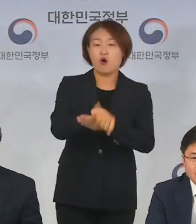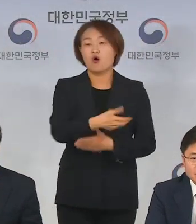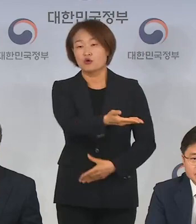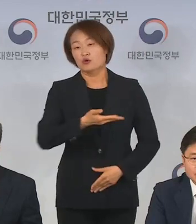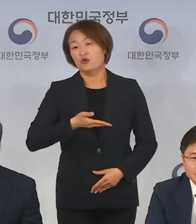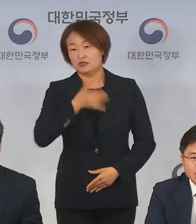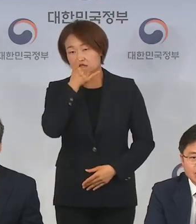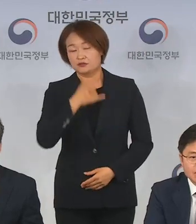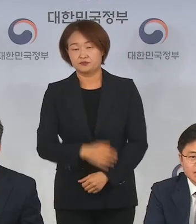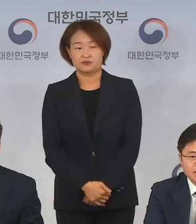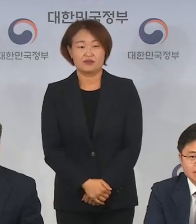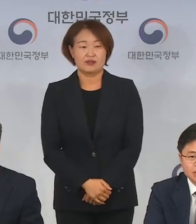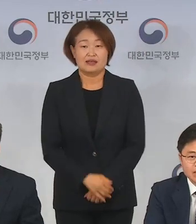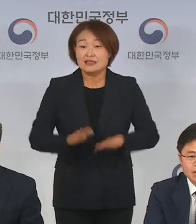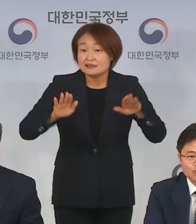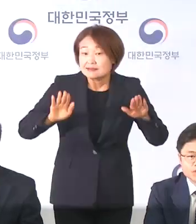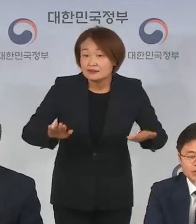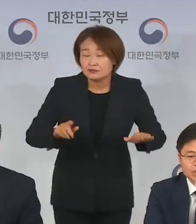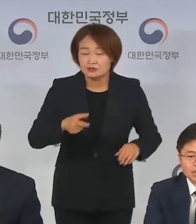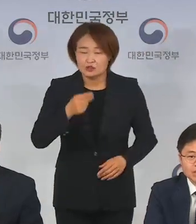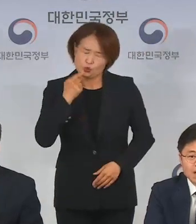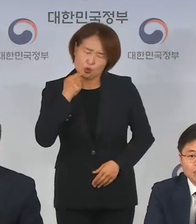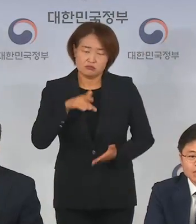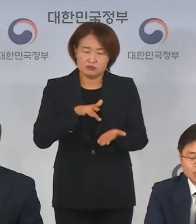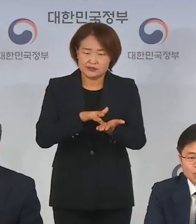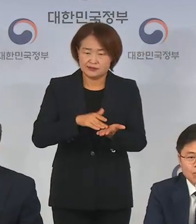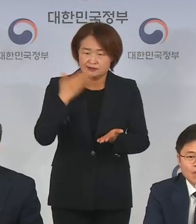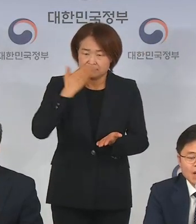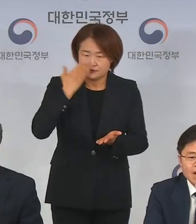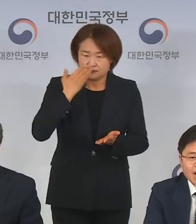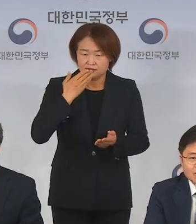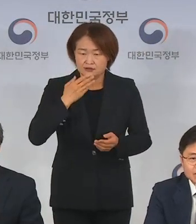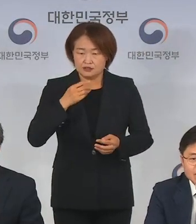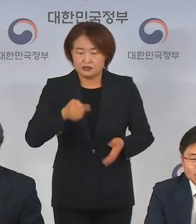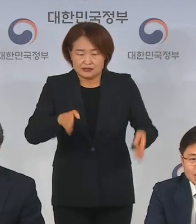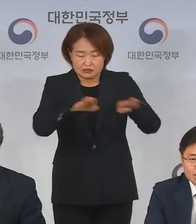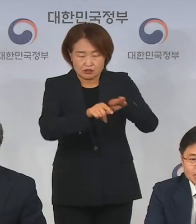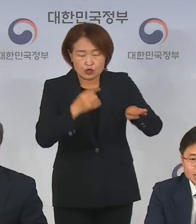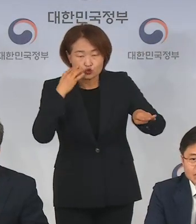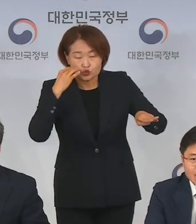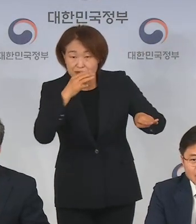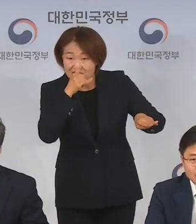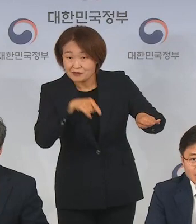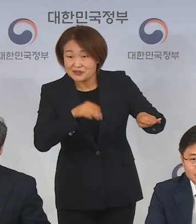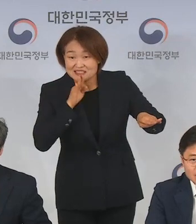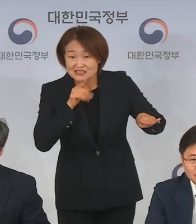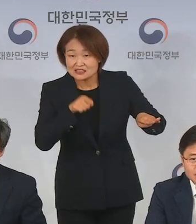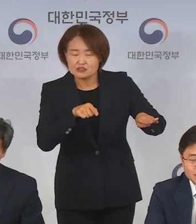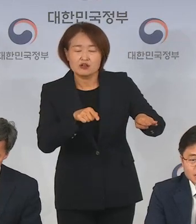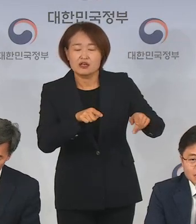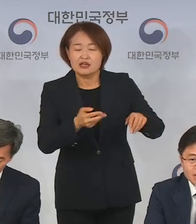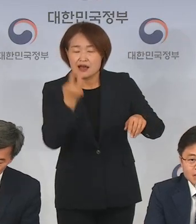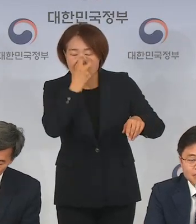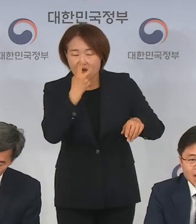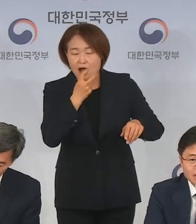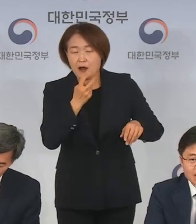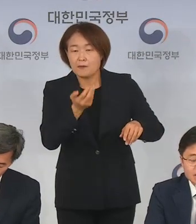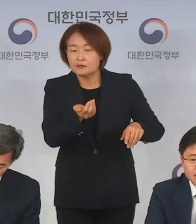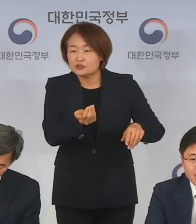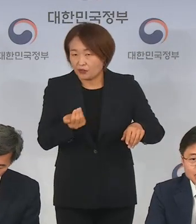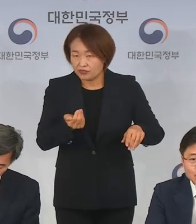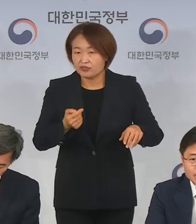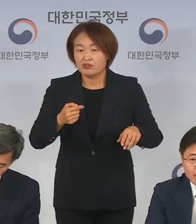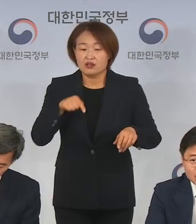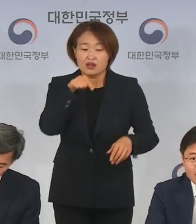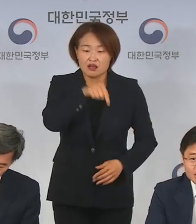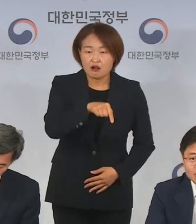추가적으로 말씀을 드리면 알프스와 관련된 시설에 대한 구체적인 사항보다도 알프스라고 하는 것이 아까도 잠깐 말씀드렸습니다만은